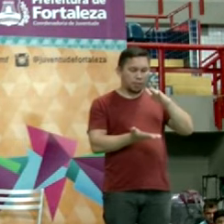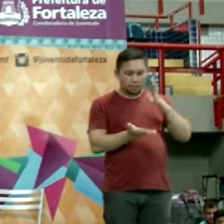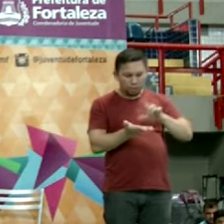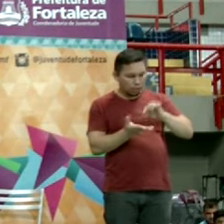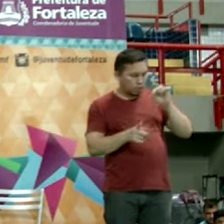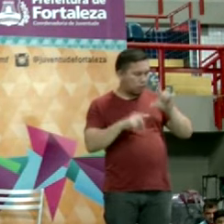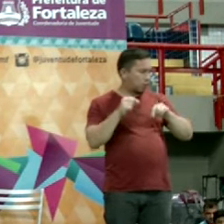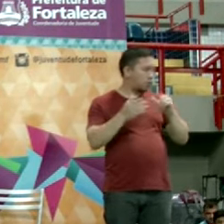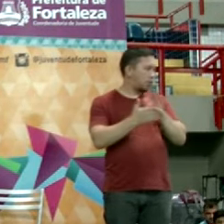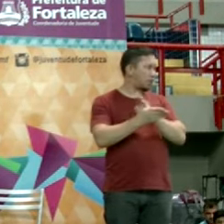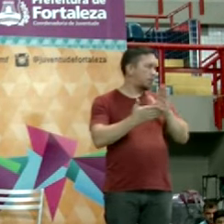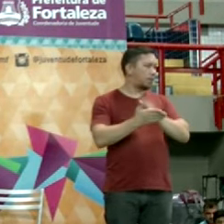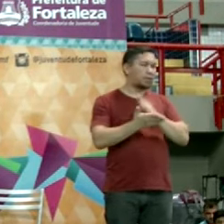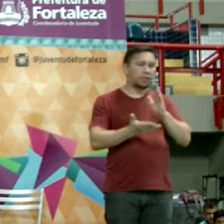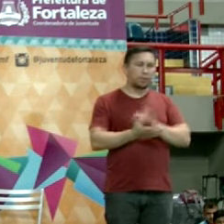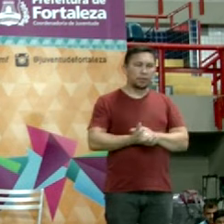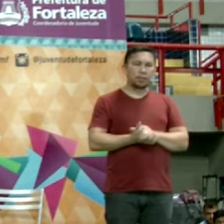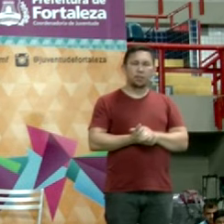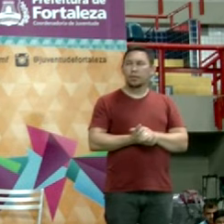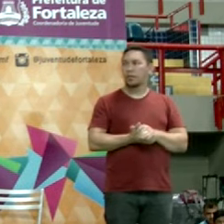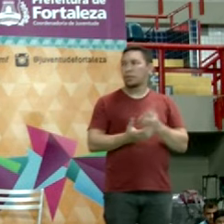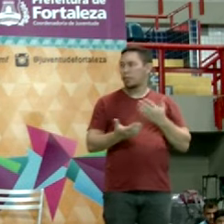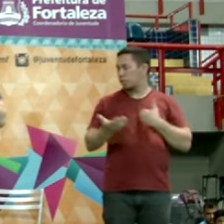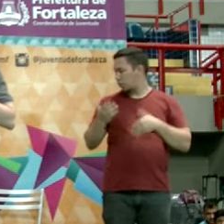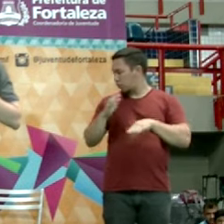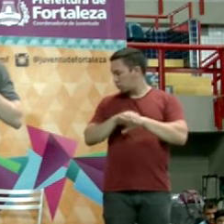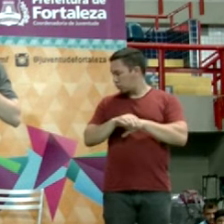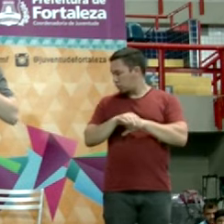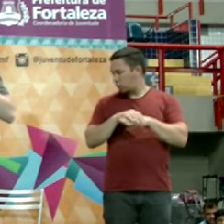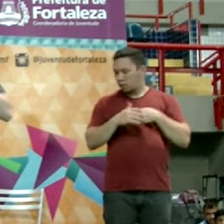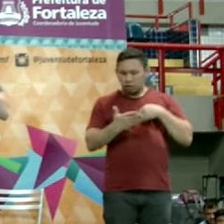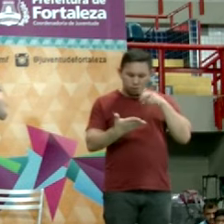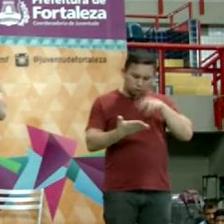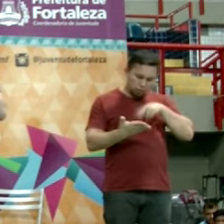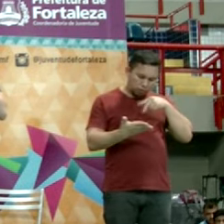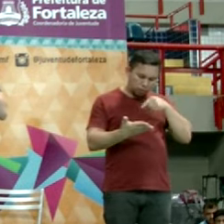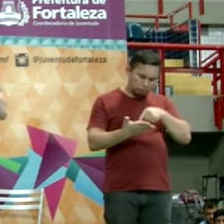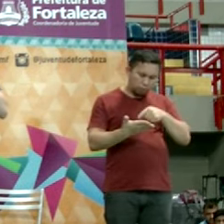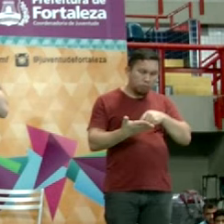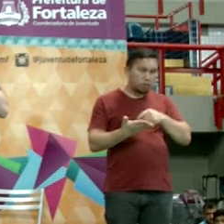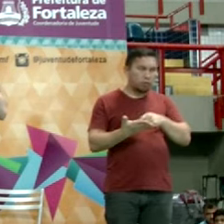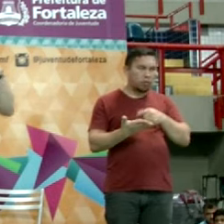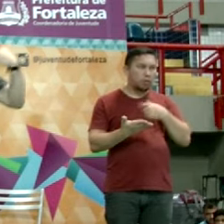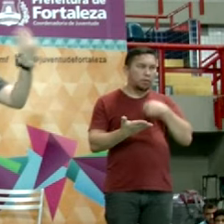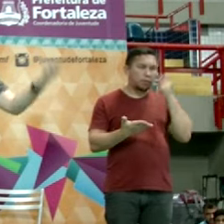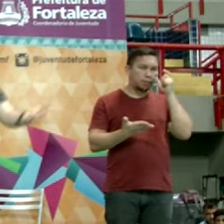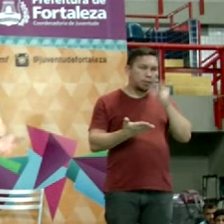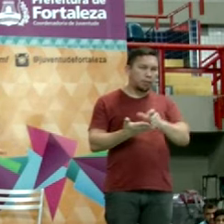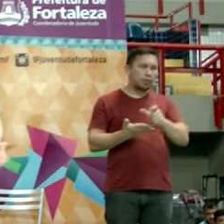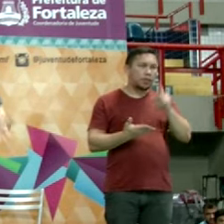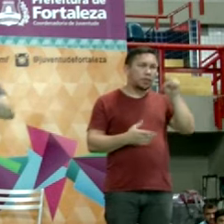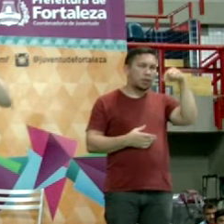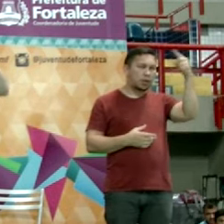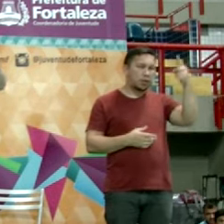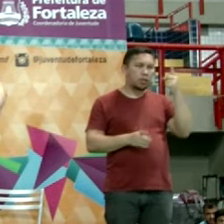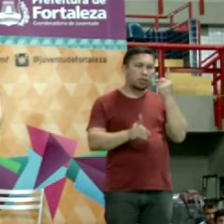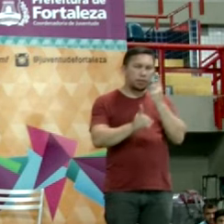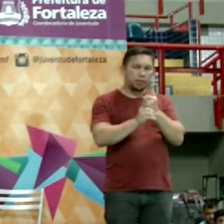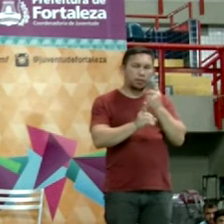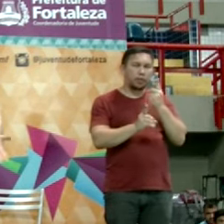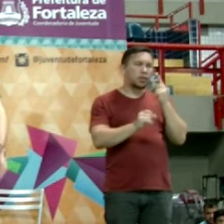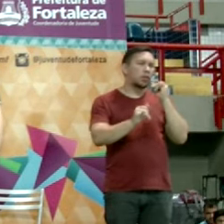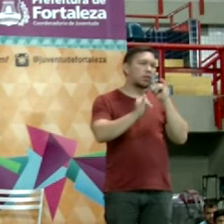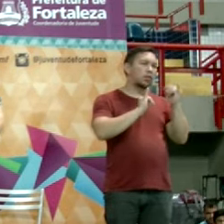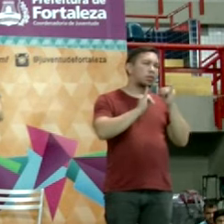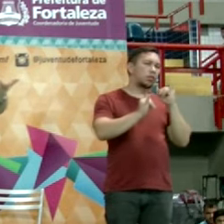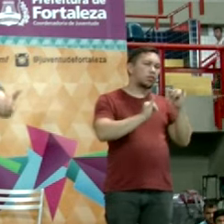alguns. Eu vou guardar, vou levar comigo, vou ler com atenção, tá certo? E de repente, em outro momento, ou então através da